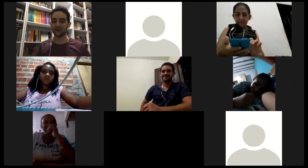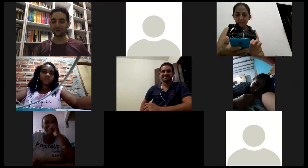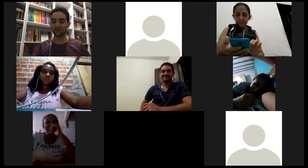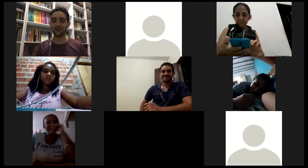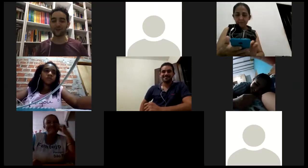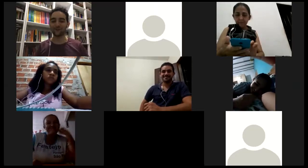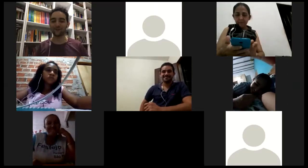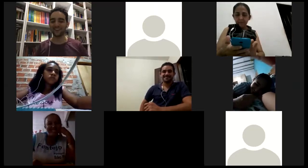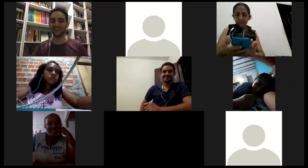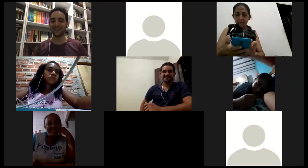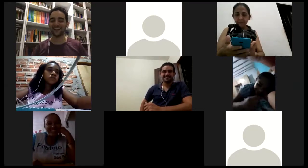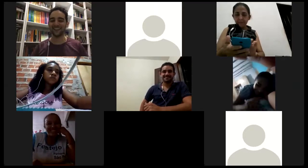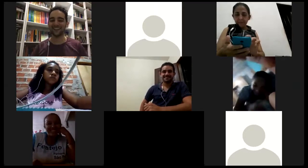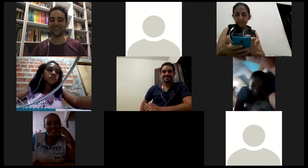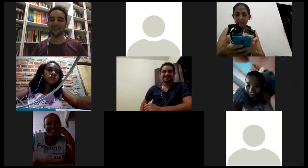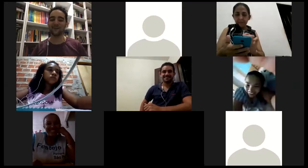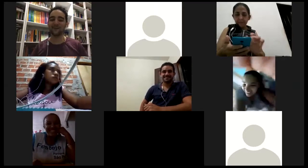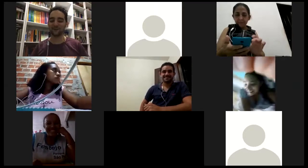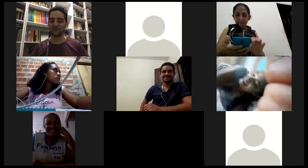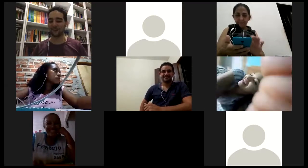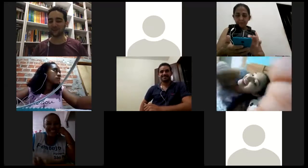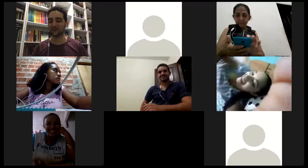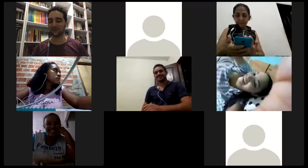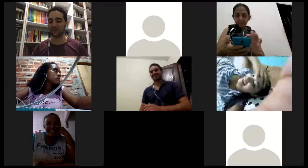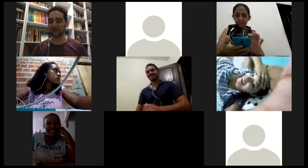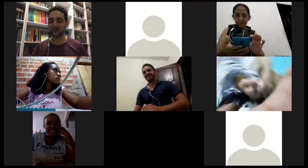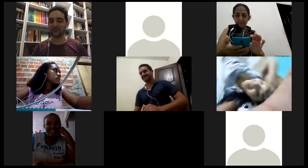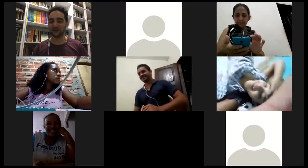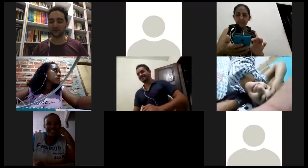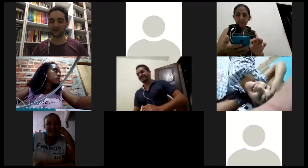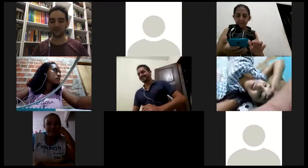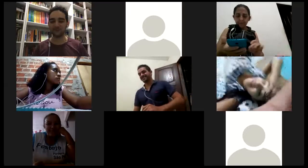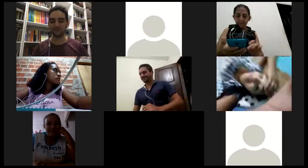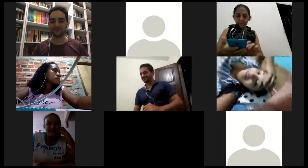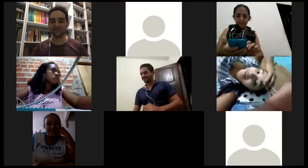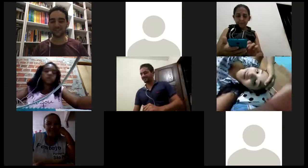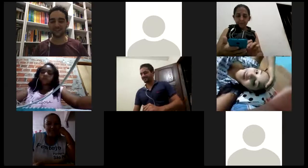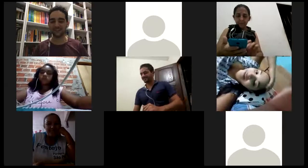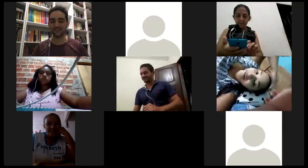dessa forma. Viu? Mais alguma pergunta, algum comentário, alguma coisa?